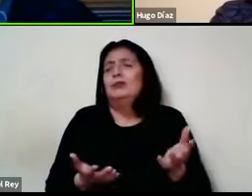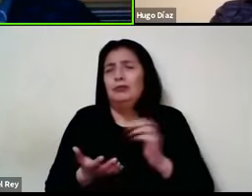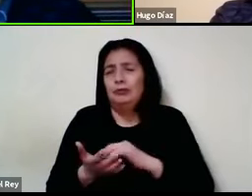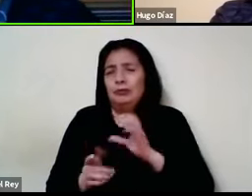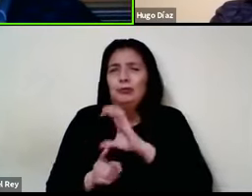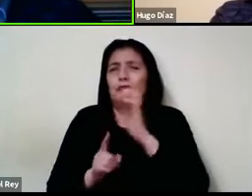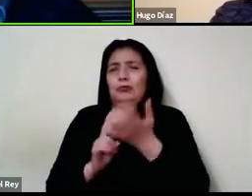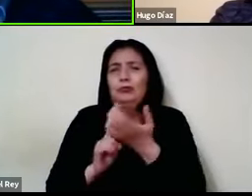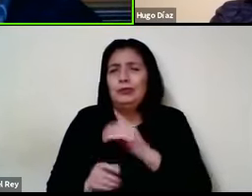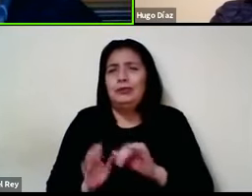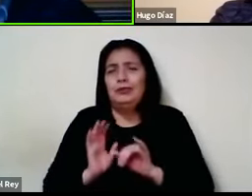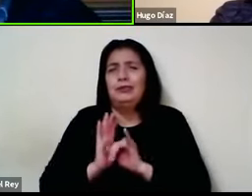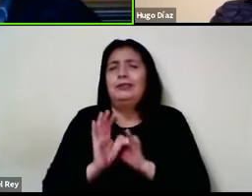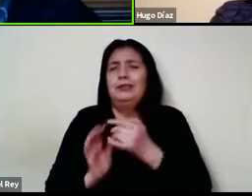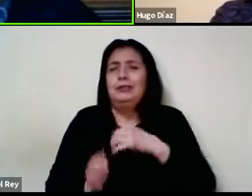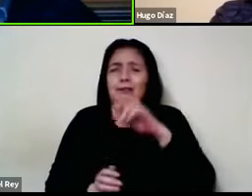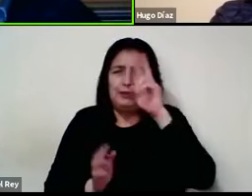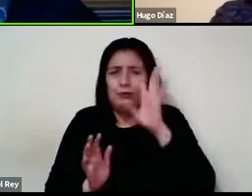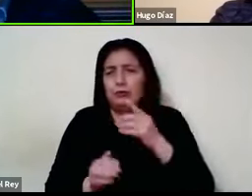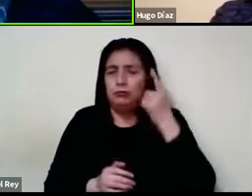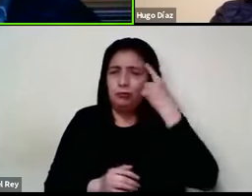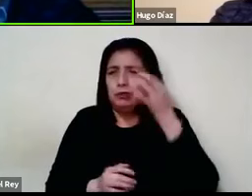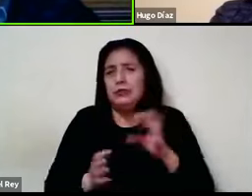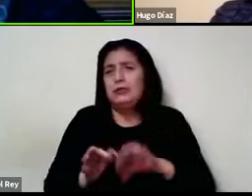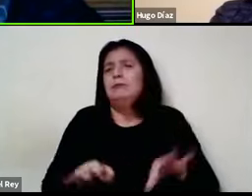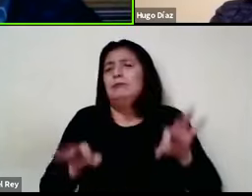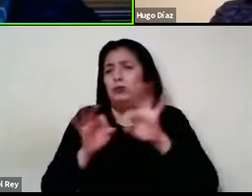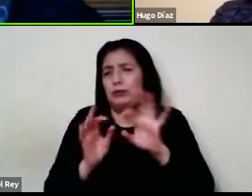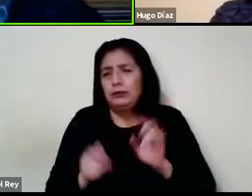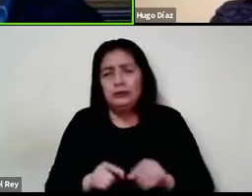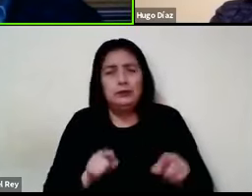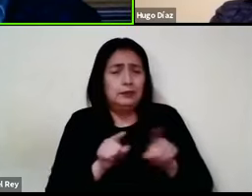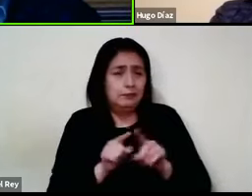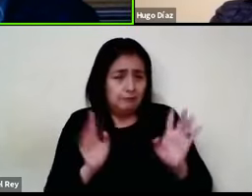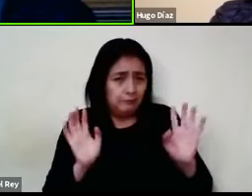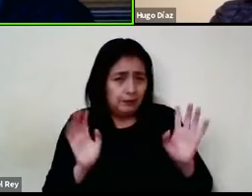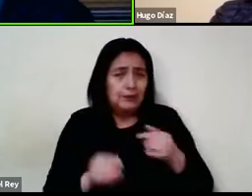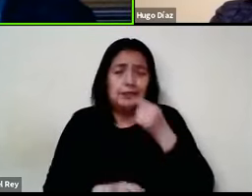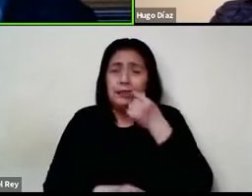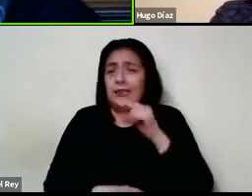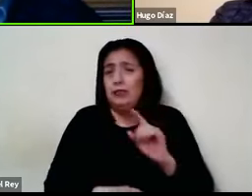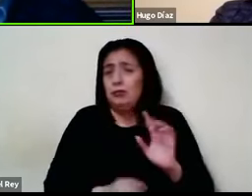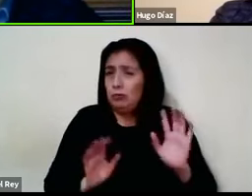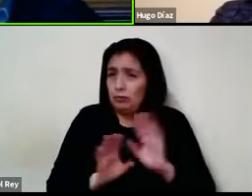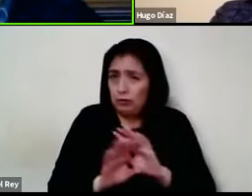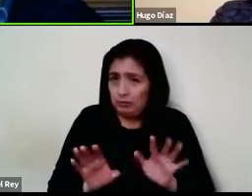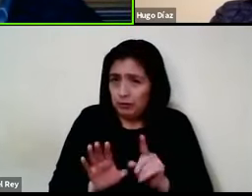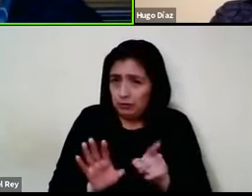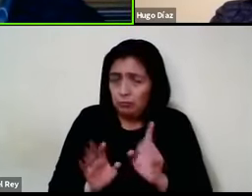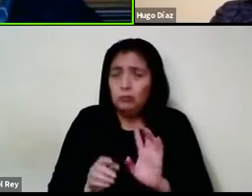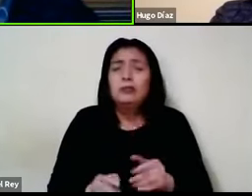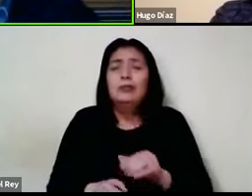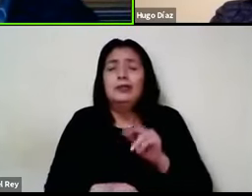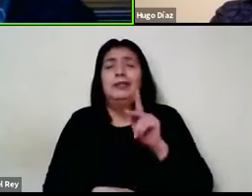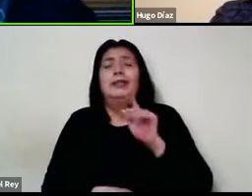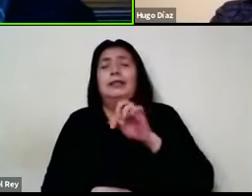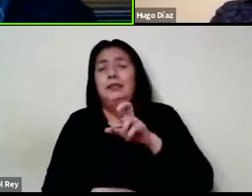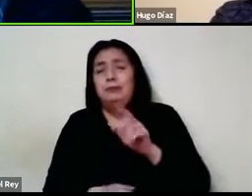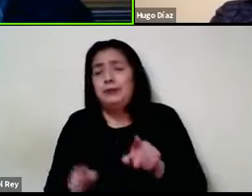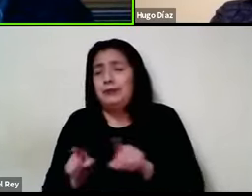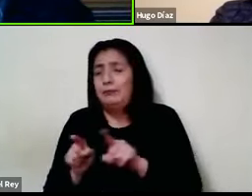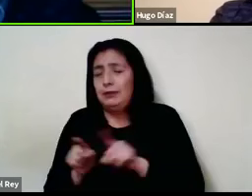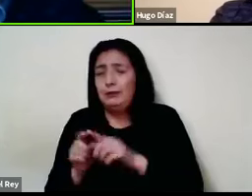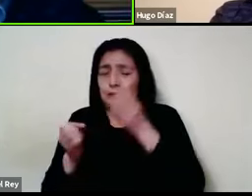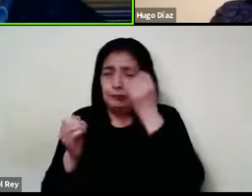identidad peruana. Y creo que va a ser importante. Además, que no, en el quechua no aterriza ahí, sino que Kipi también tiene una base de datos